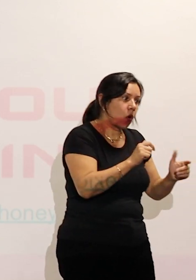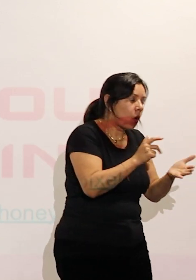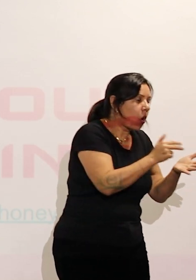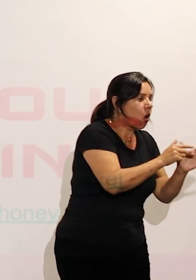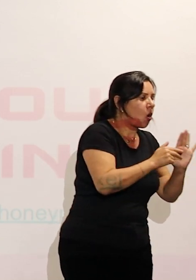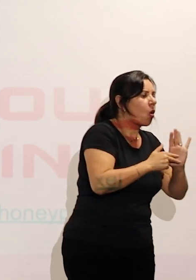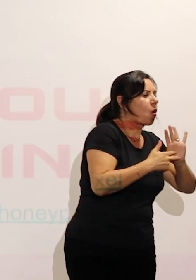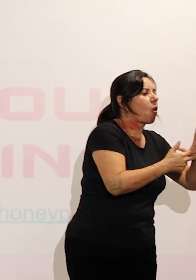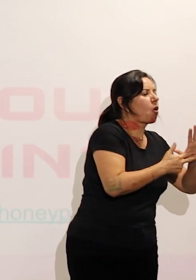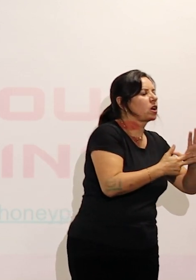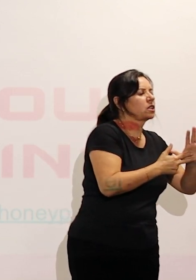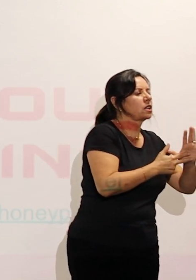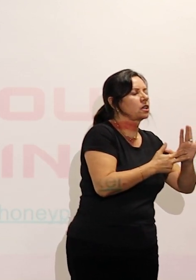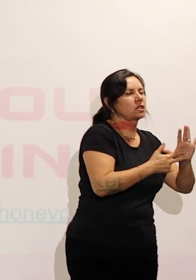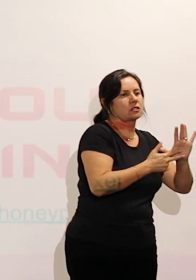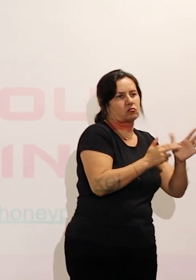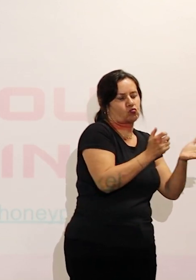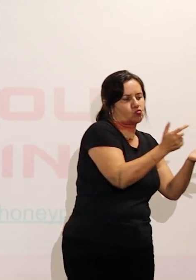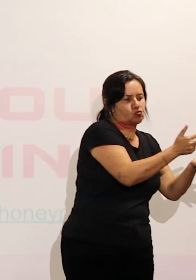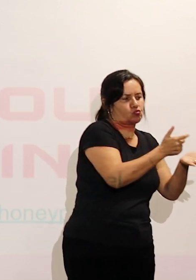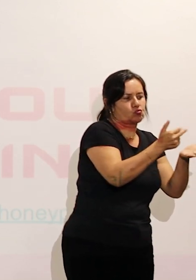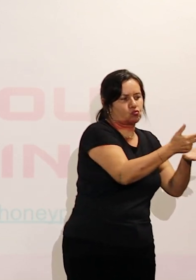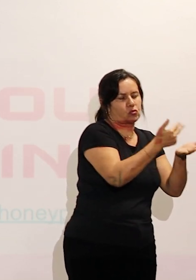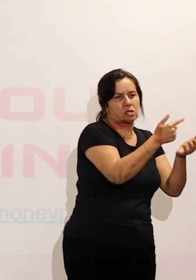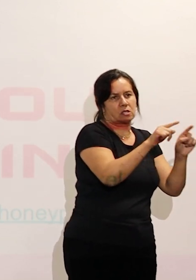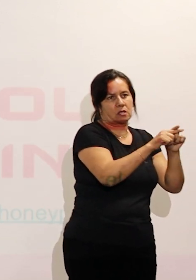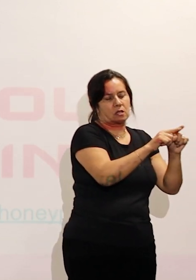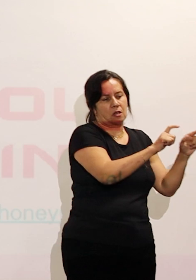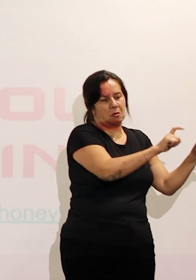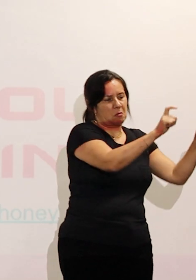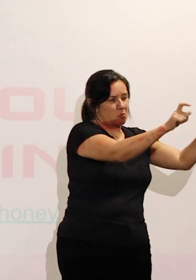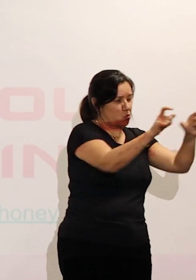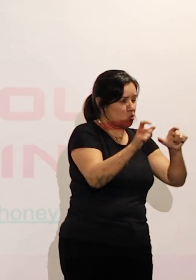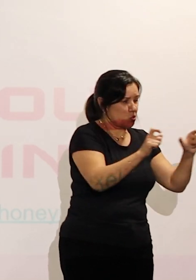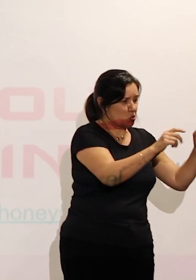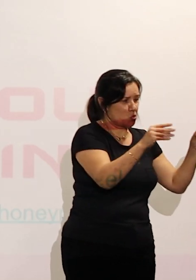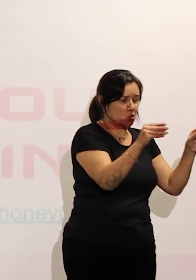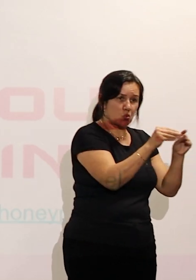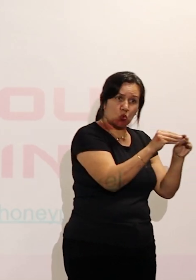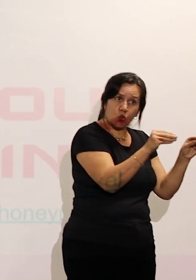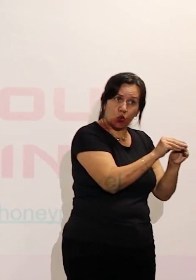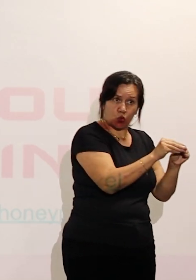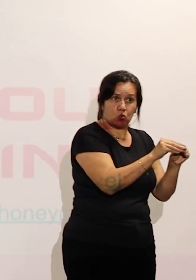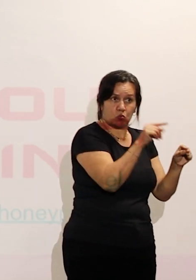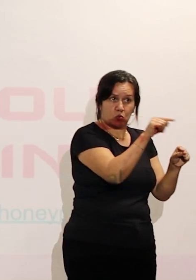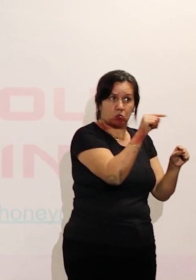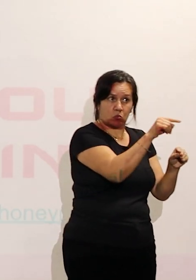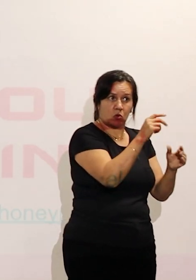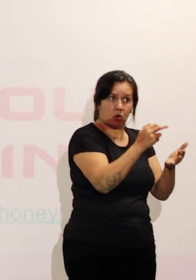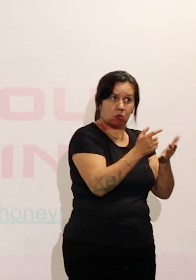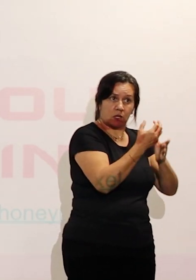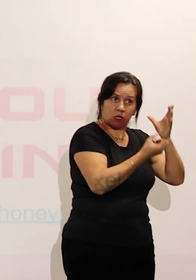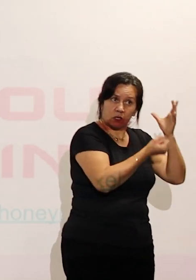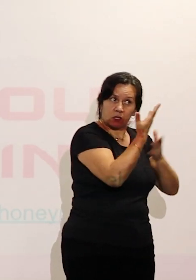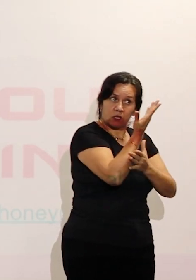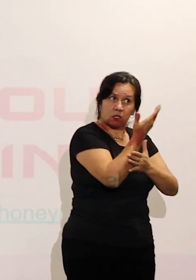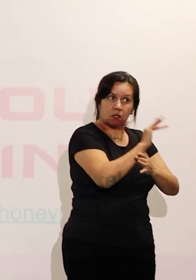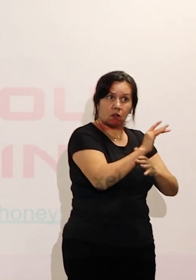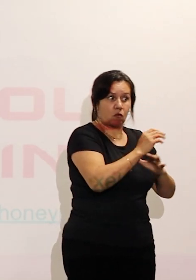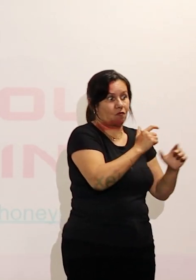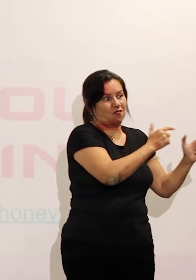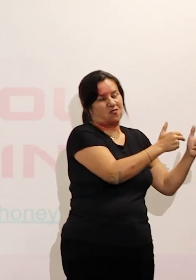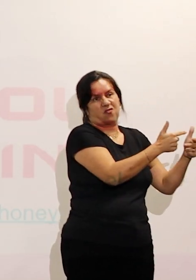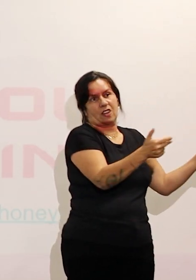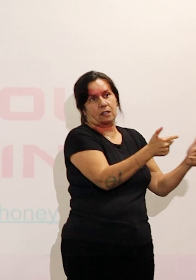escritor ou, né, designer narrativo, vai passar de volta pelo diretor criativo de arte, vai passar de volta para um monte